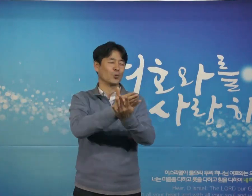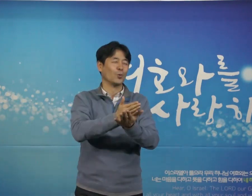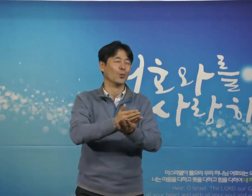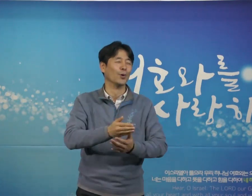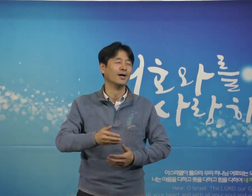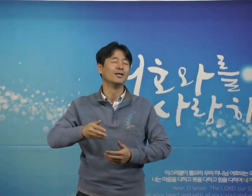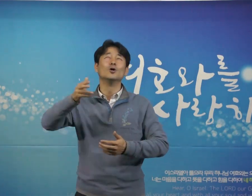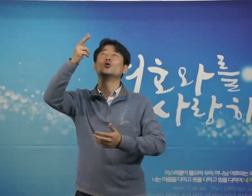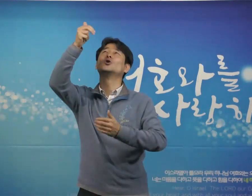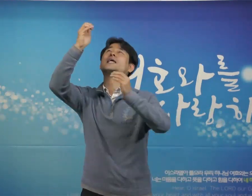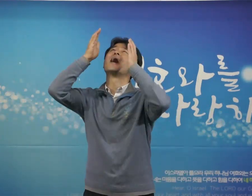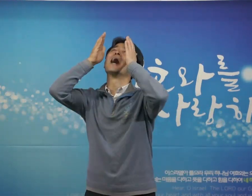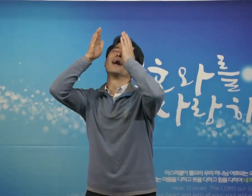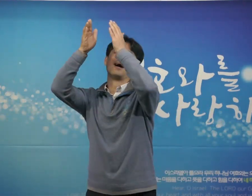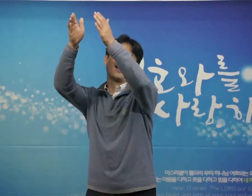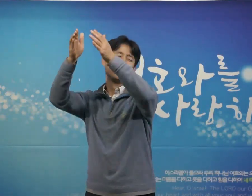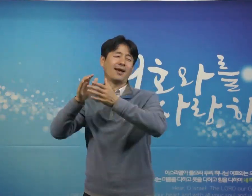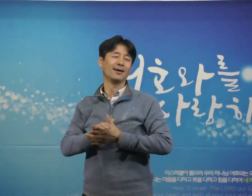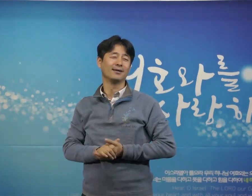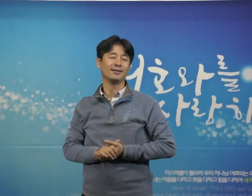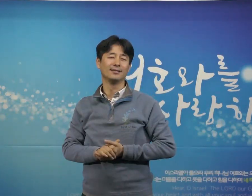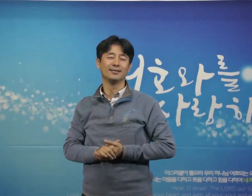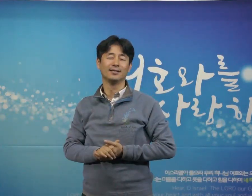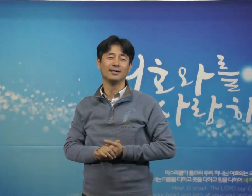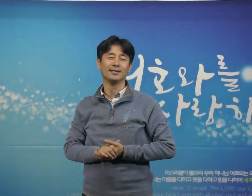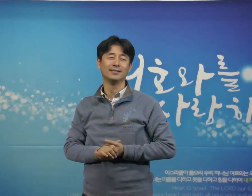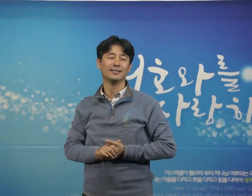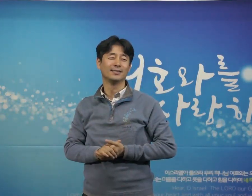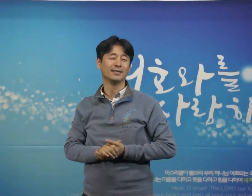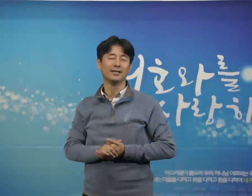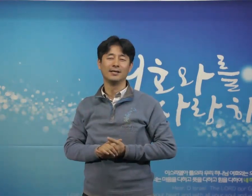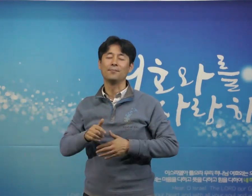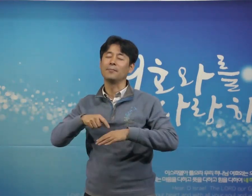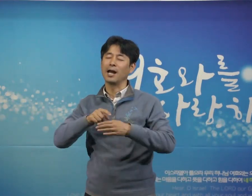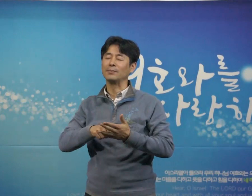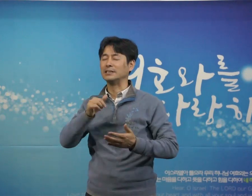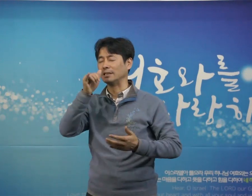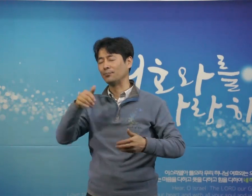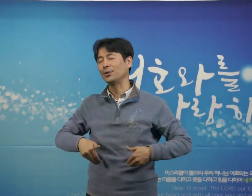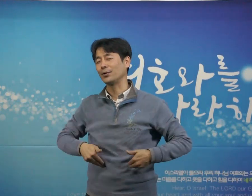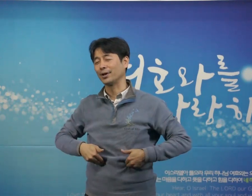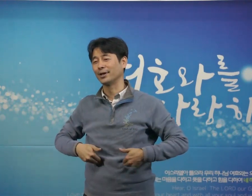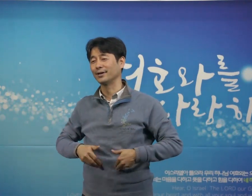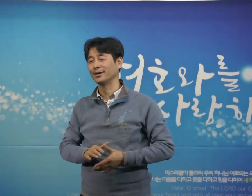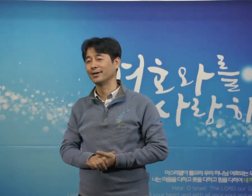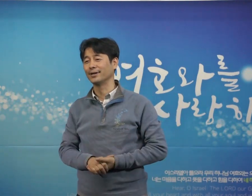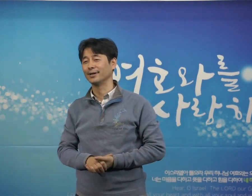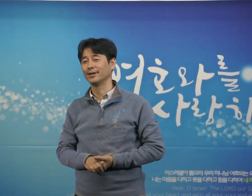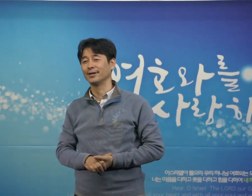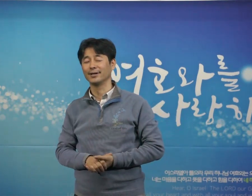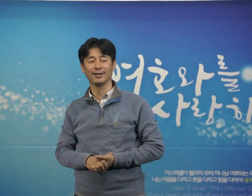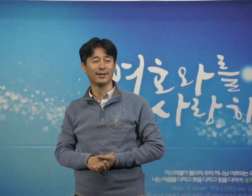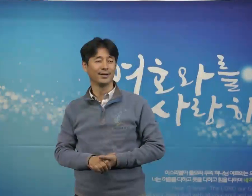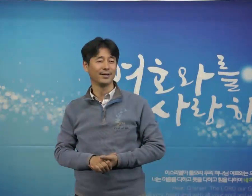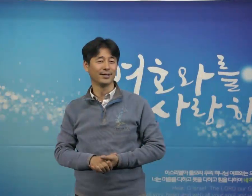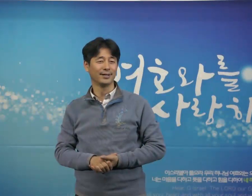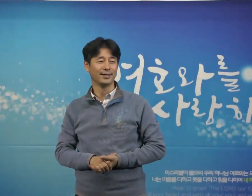라고 자신이 판단하지 마시고 주님을 향해서 찬양 드리는 것입니다. 그 주님을 향해 찬양 드리는 마음이